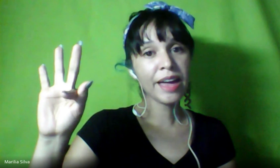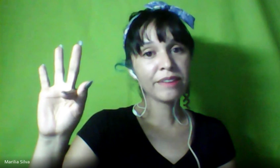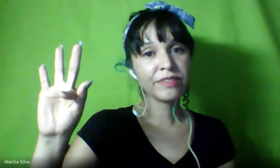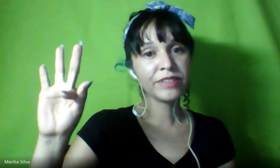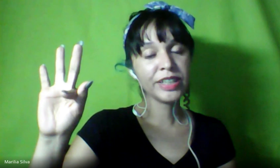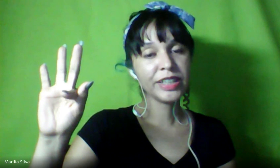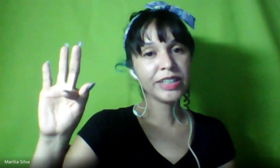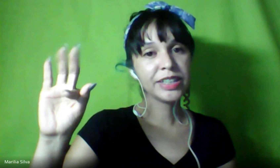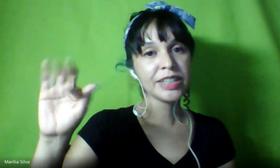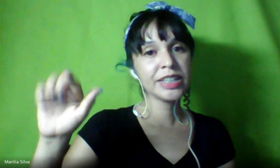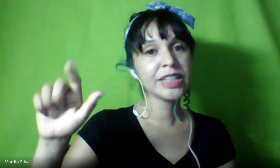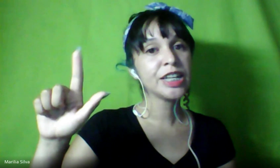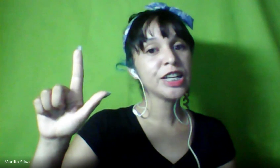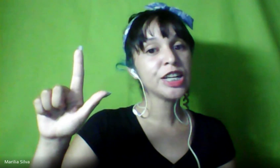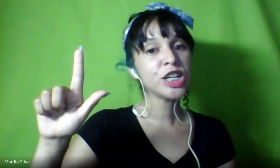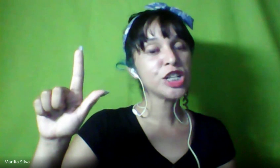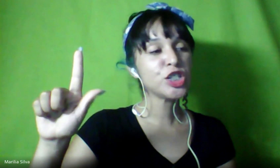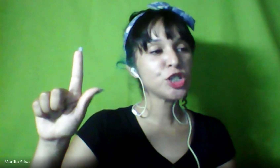F,